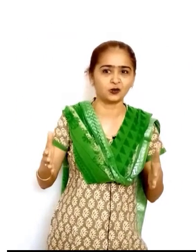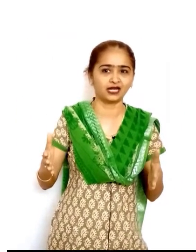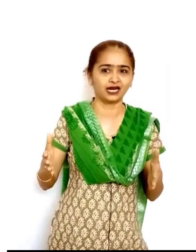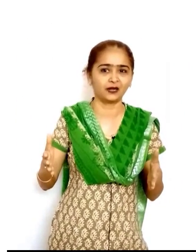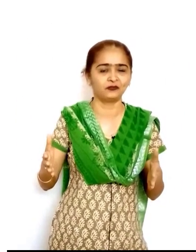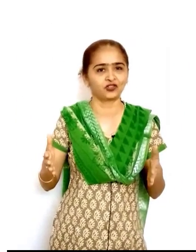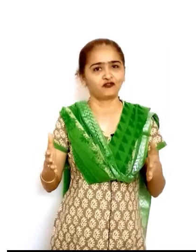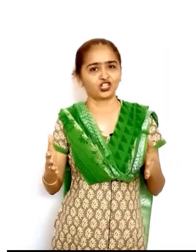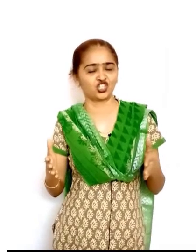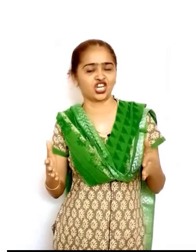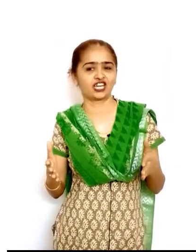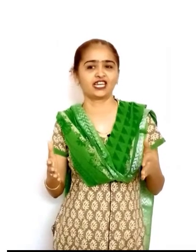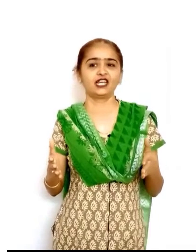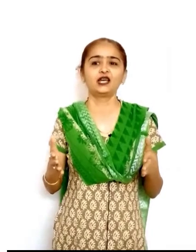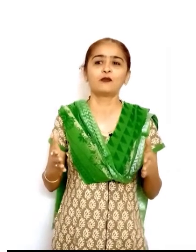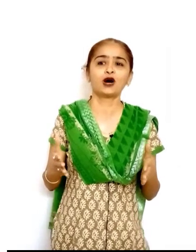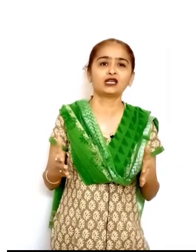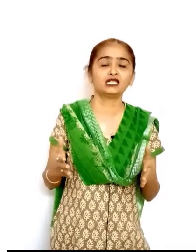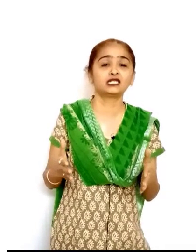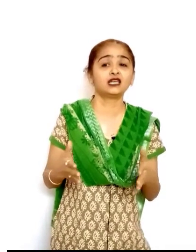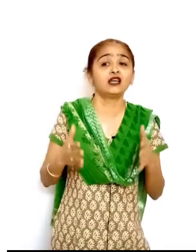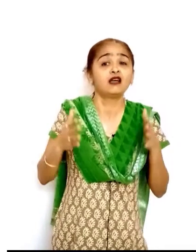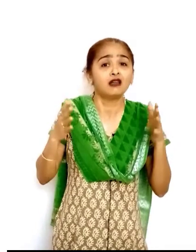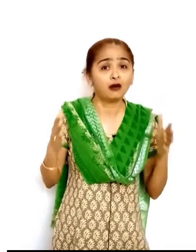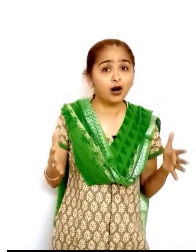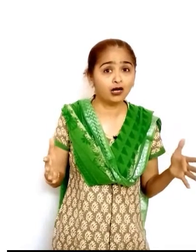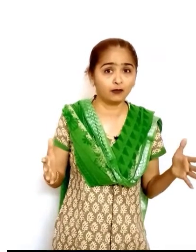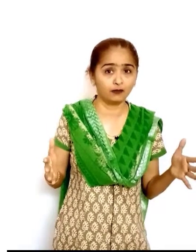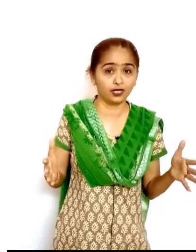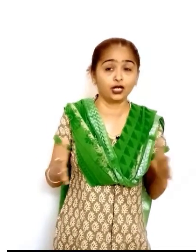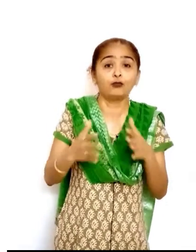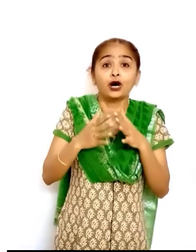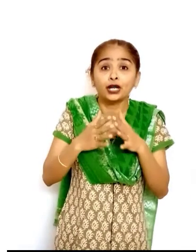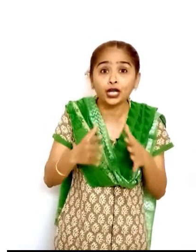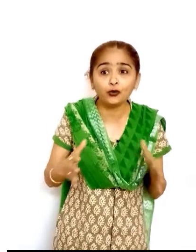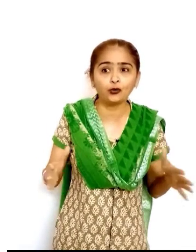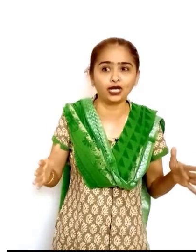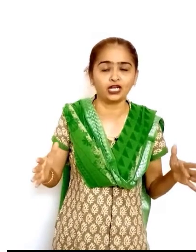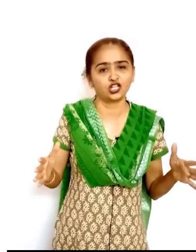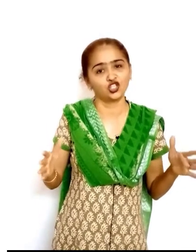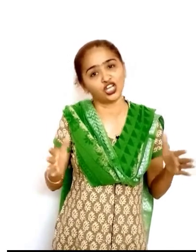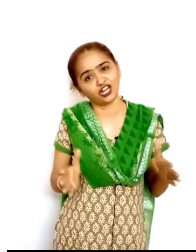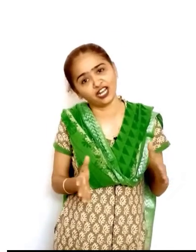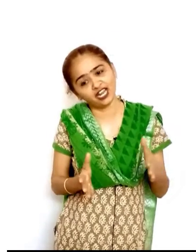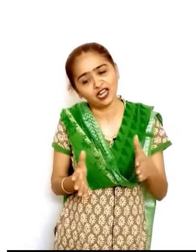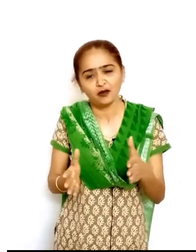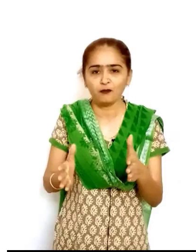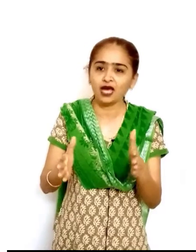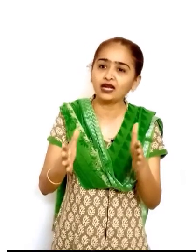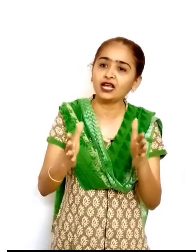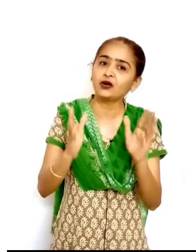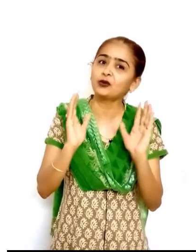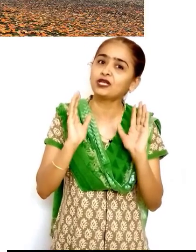होता है। वर्षा के पानी से लबालब यानि भरे हुए झरने बह रहे होते